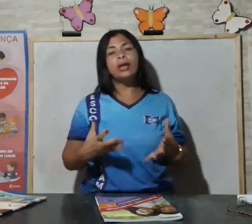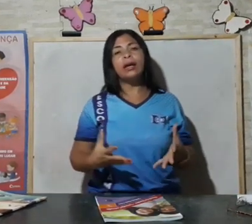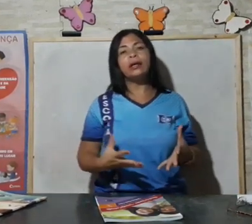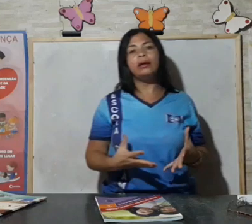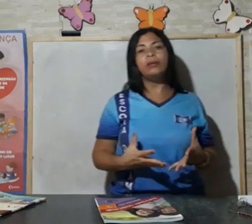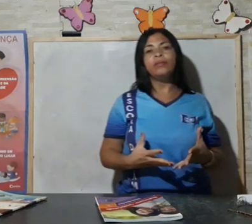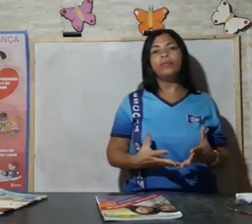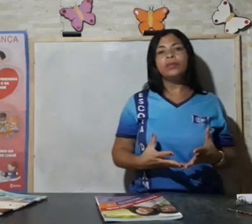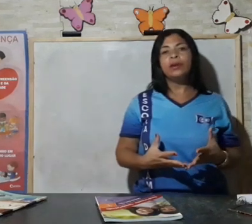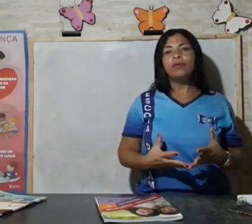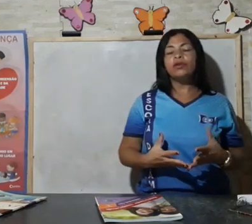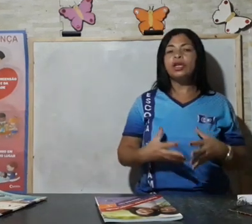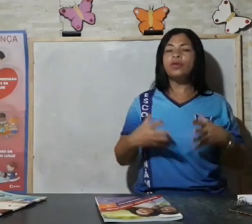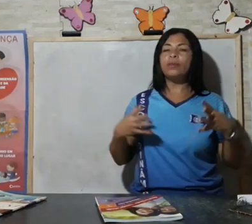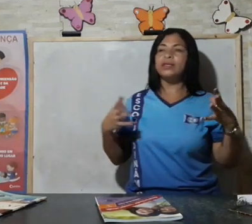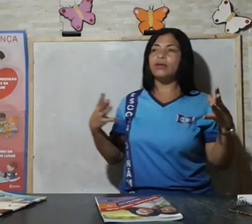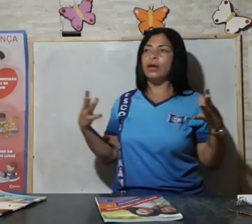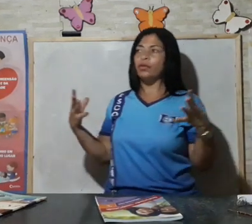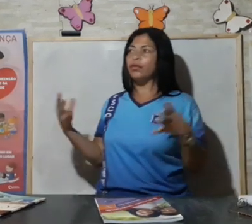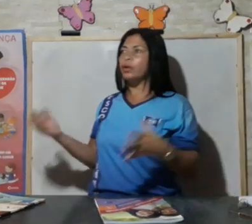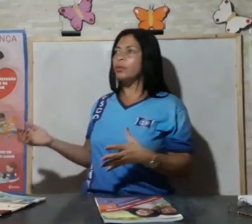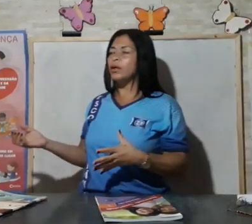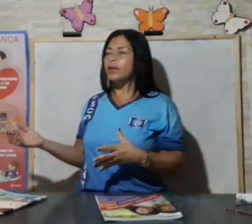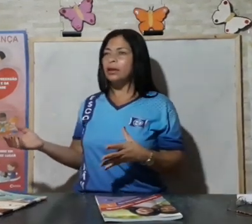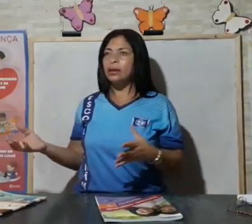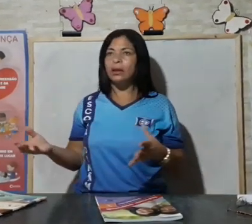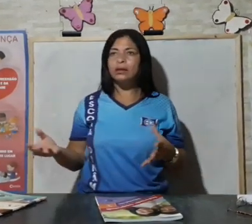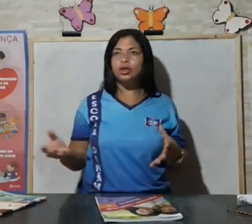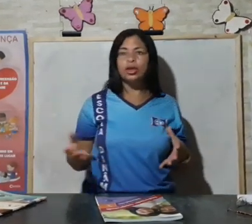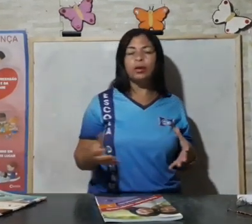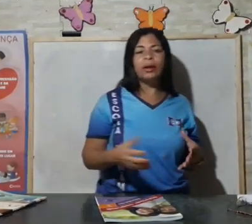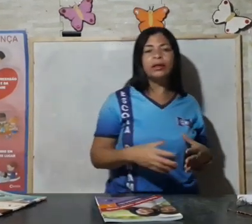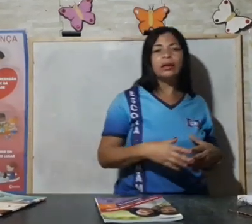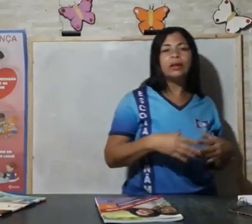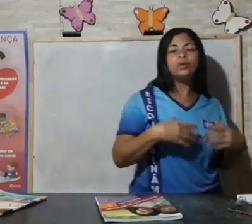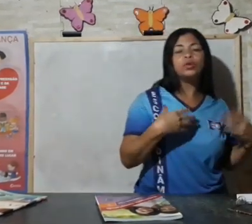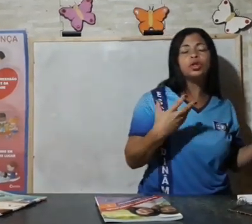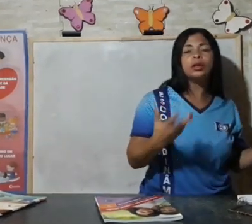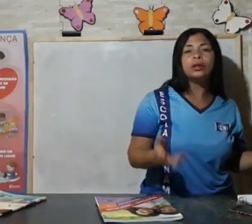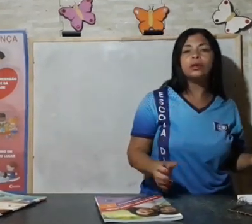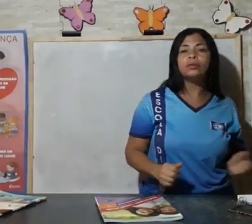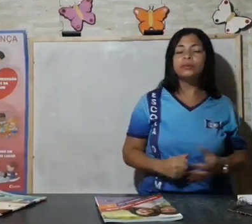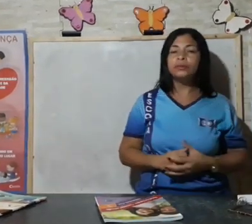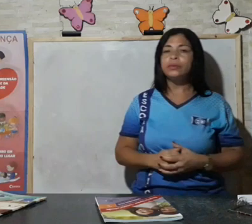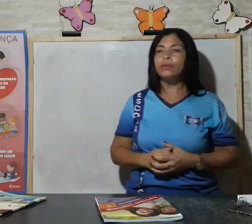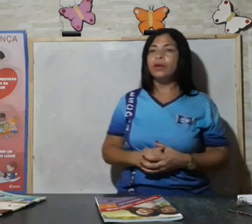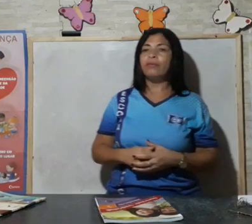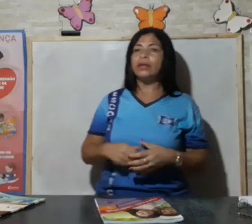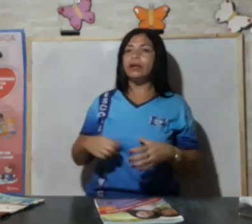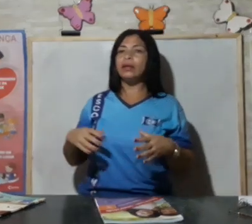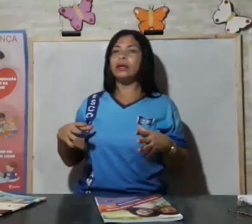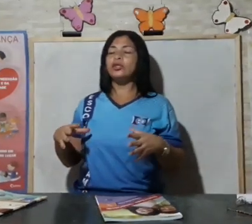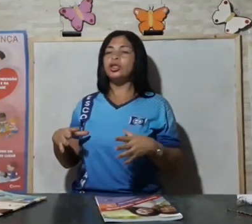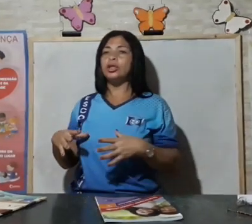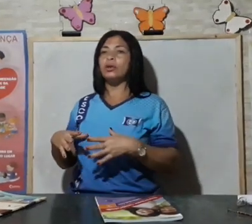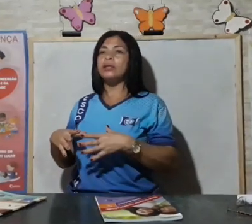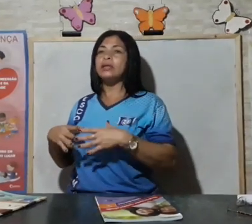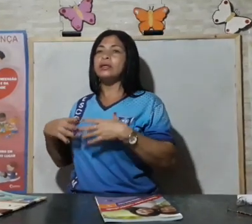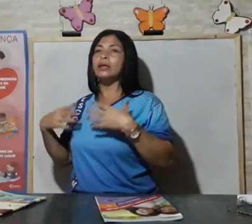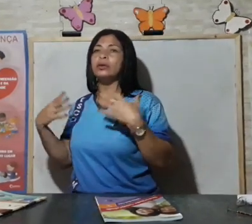ali. Vocês vão observar no filme que vai ter crianças que estão lá deitadas no chão, vai ter crianças que estão necessitando de